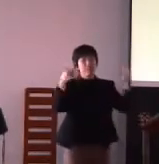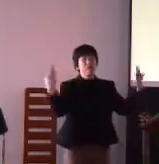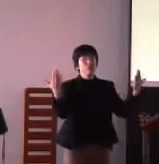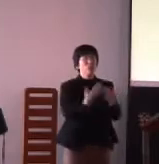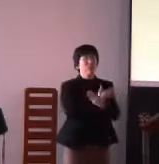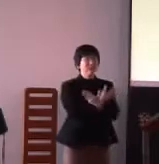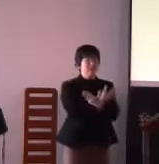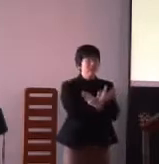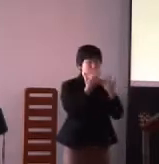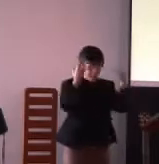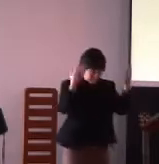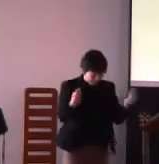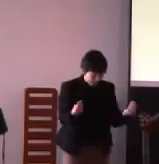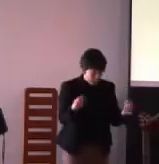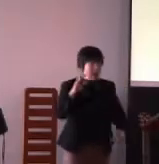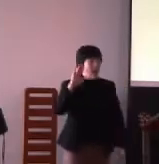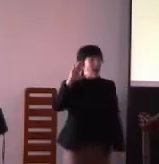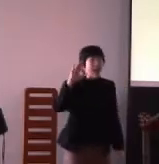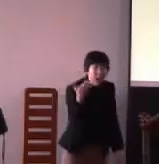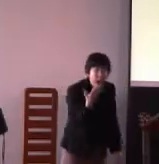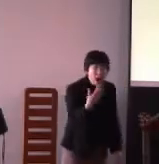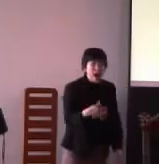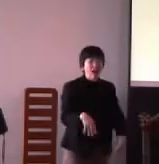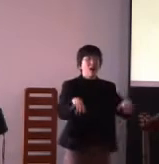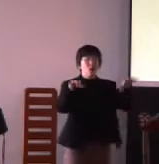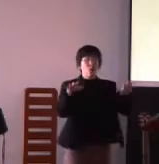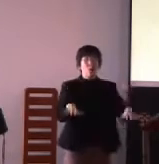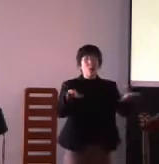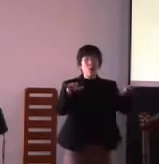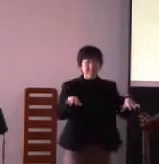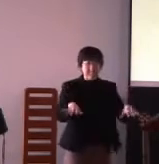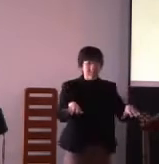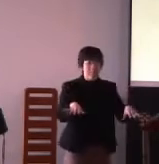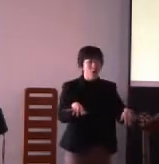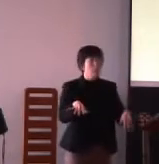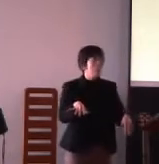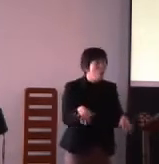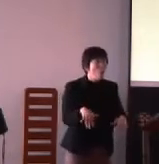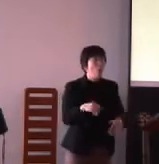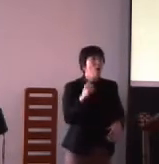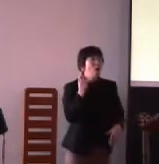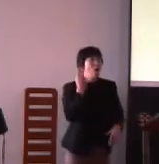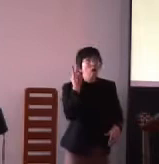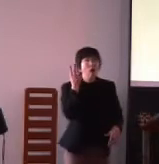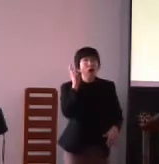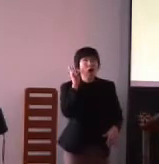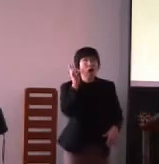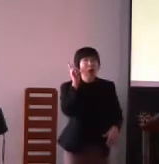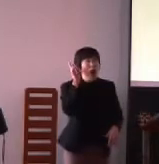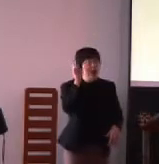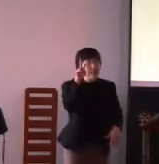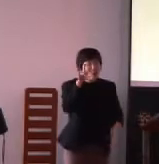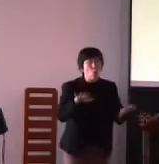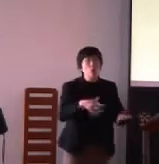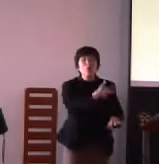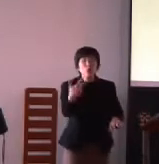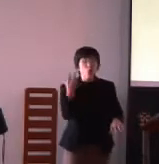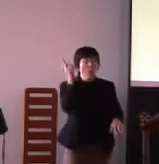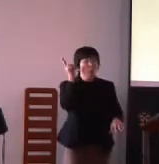としてなっておりました。けれども今日明日明後日は